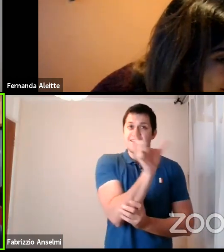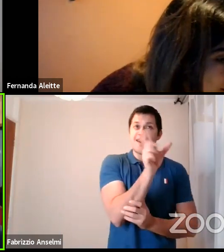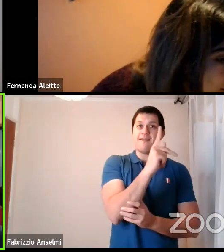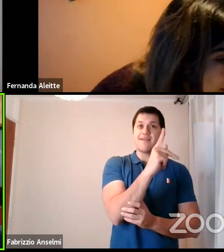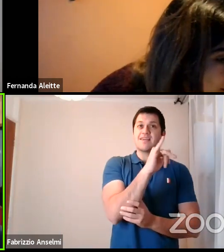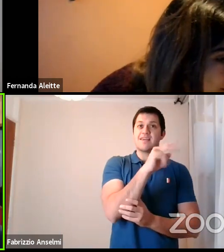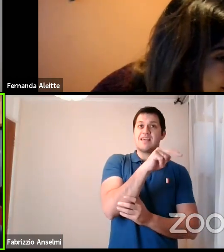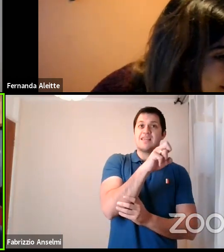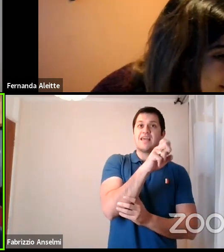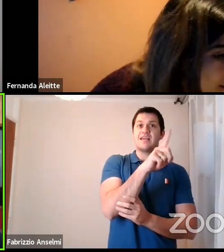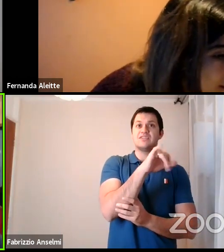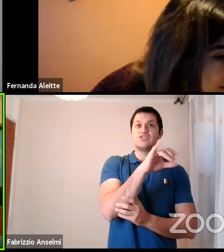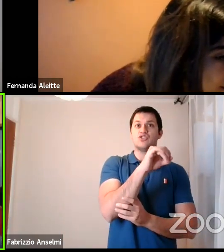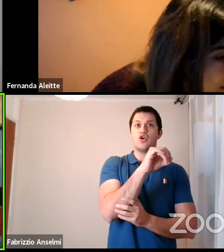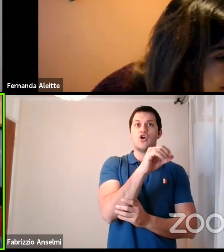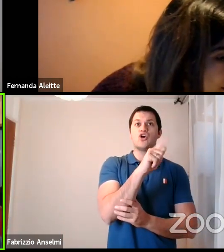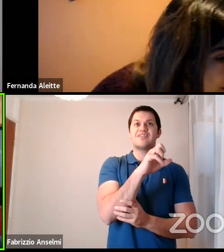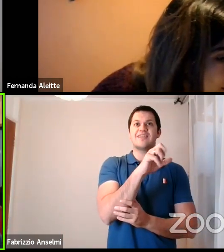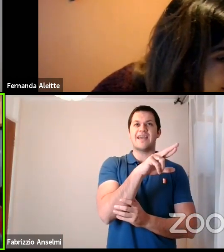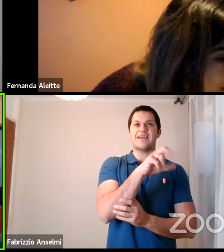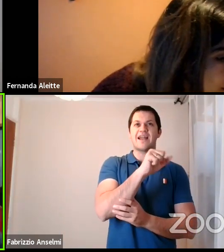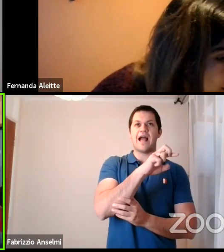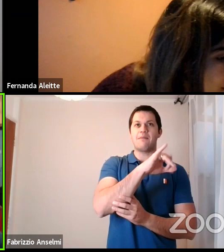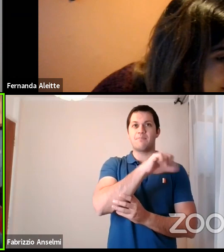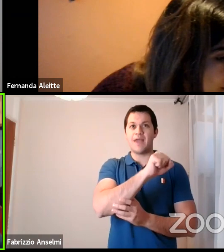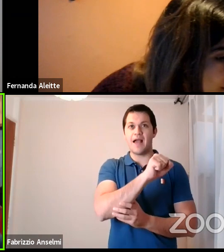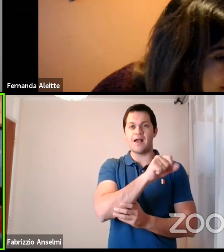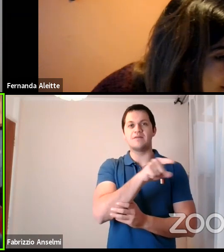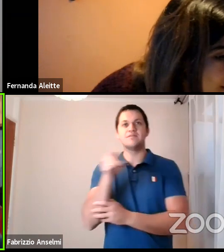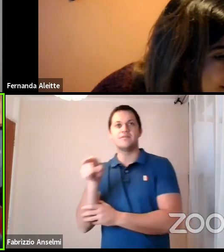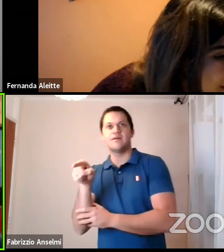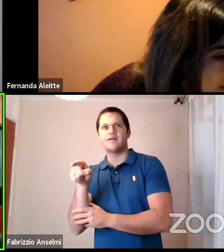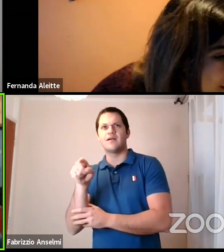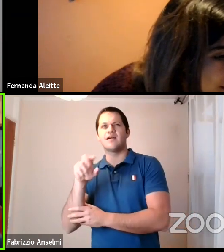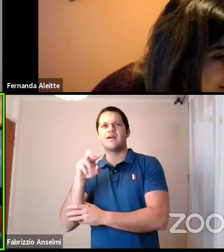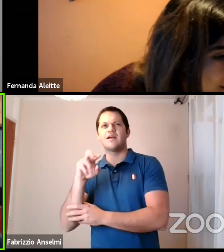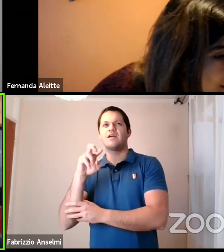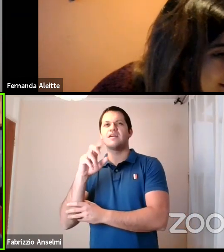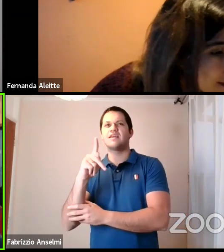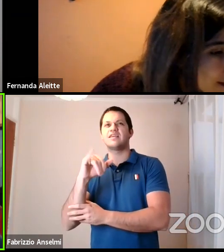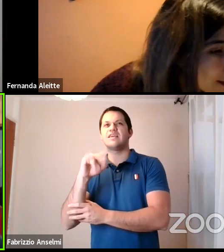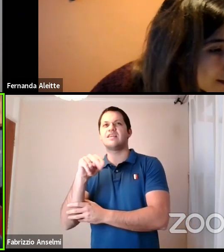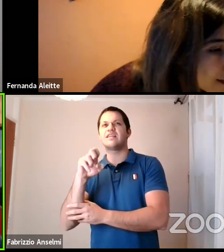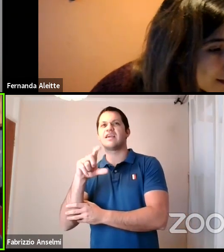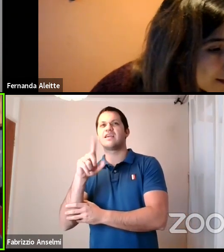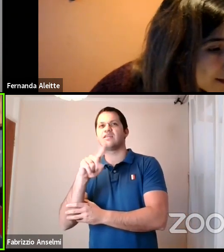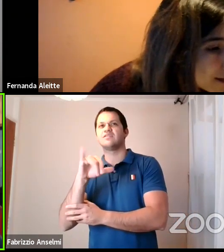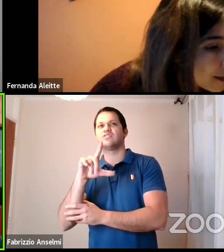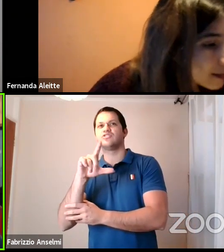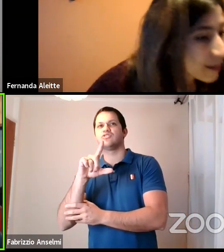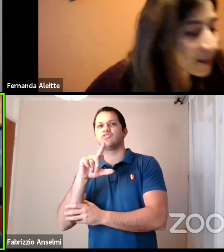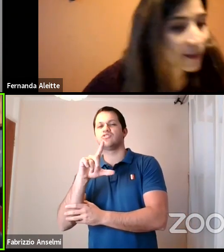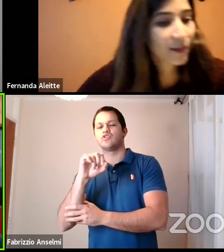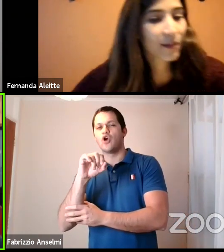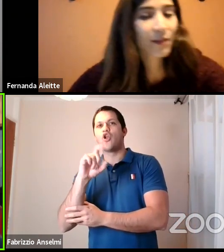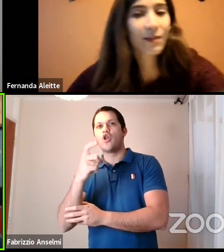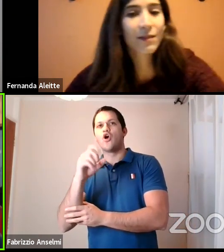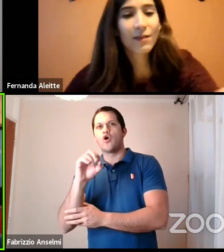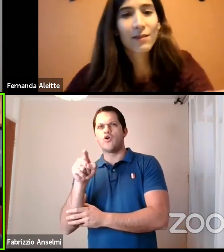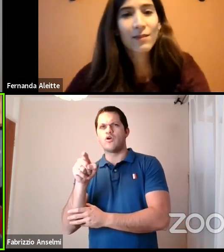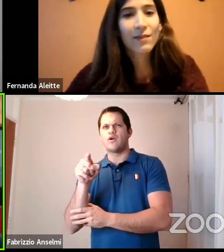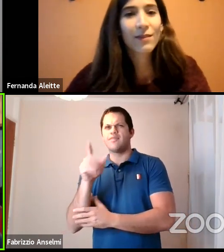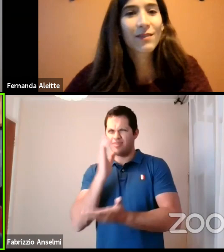Qué gran pregunta. Primero, yo reivindico la kinesioterapia, históricamente, ¿ya? Creo que no debemos